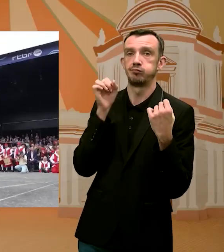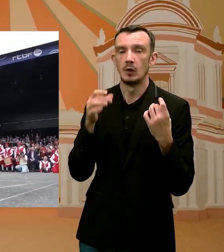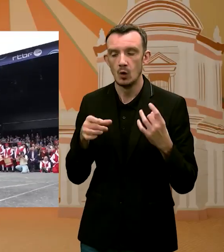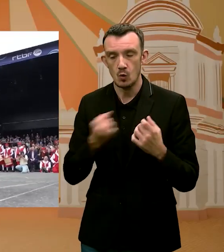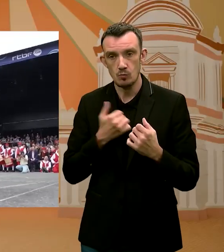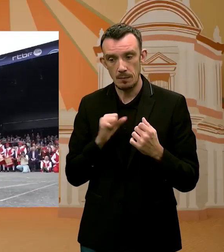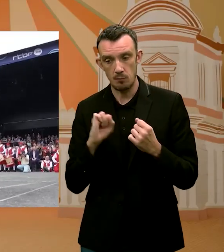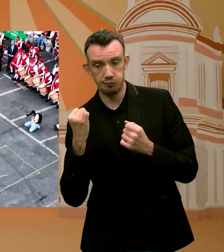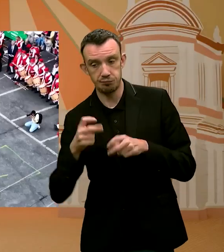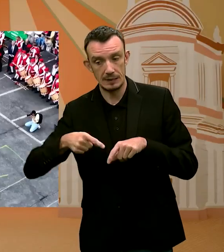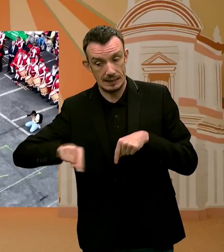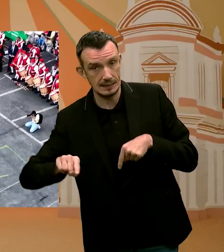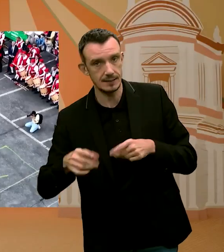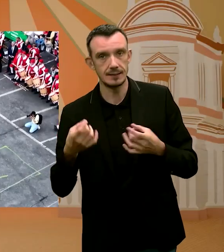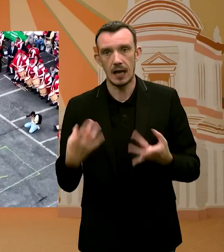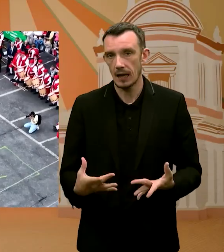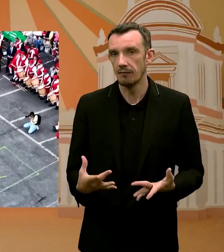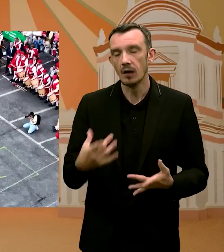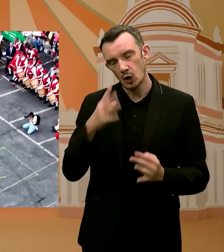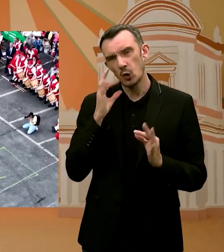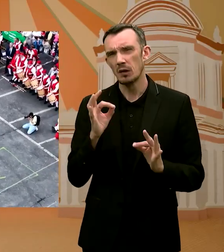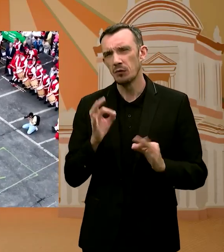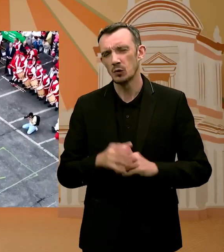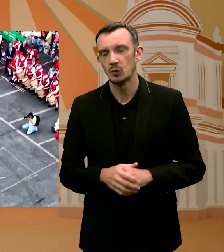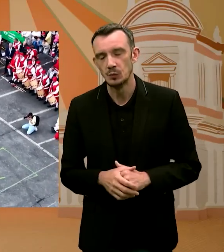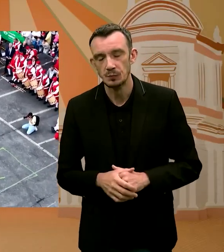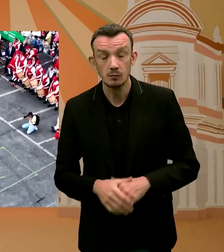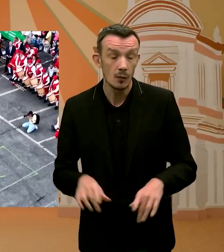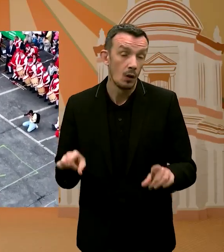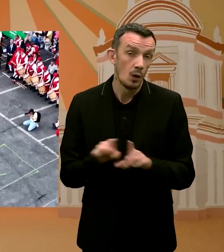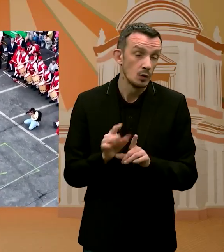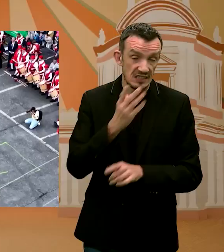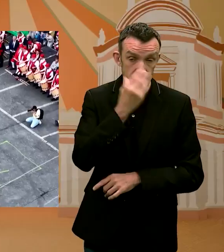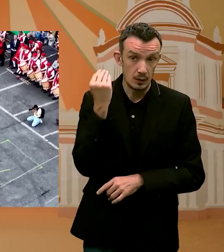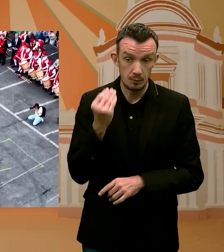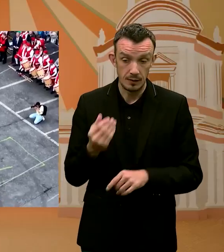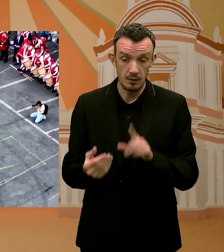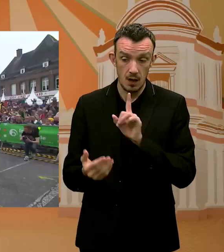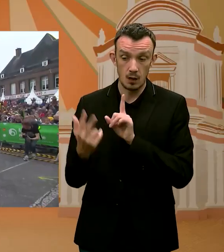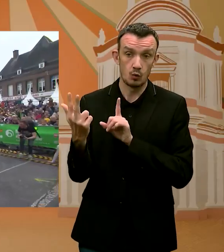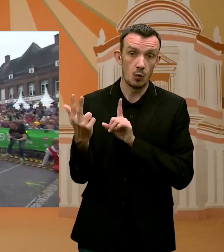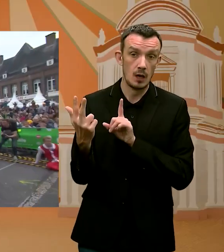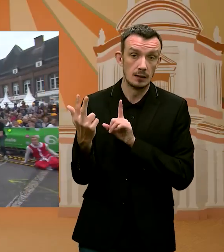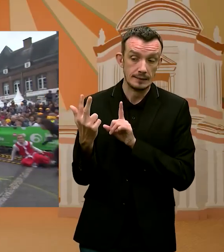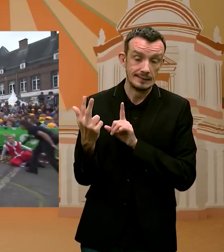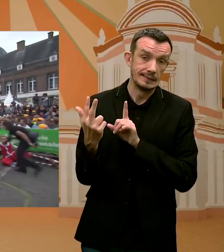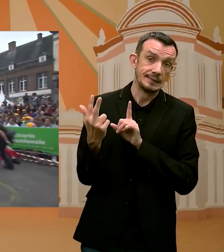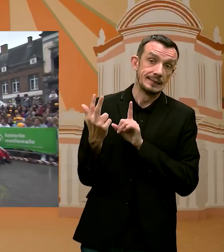attention. Et surtout quand on est en infériorité numérique, ce 3/4 face permet généralement de tenir. Alors c'est